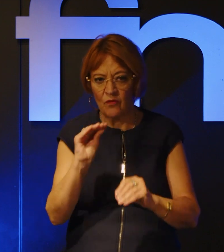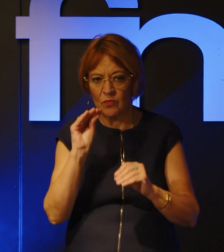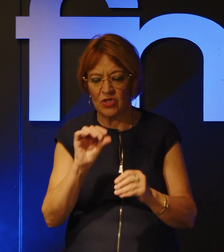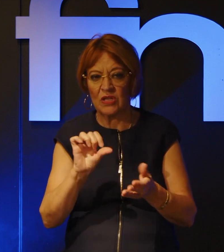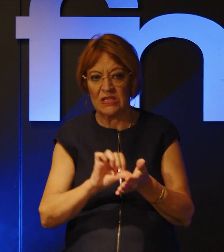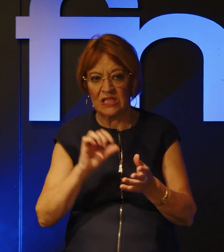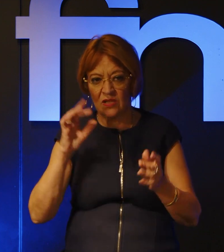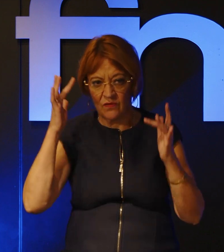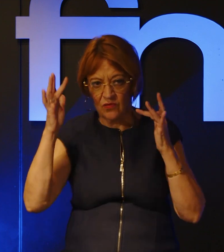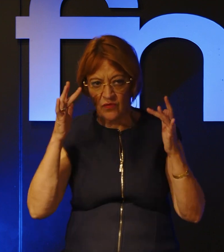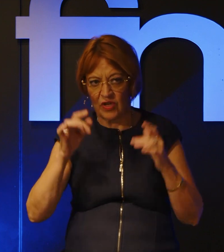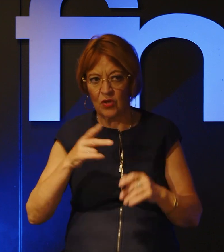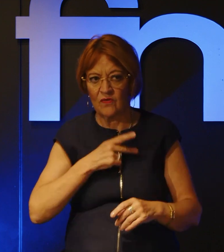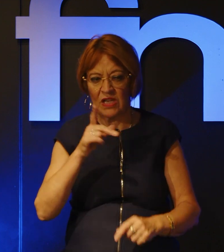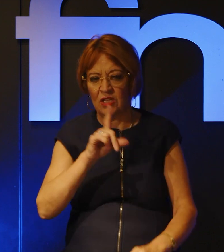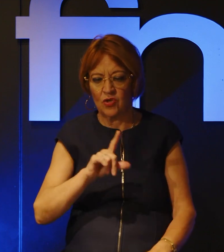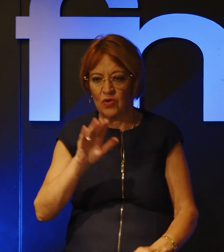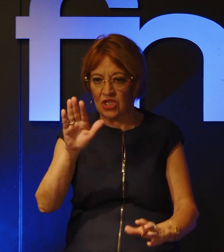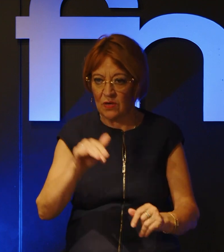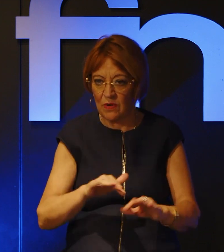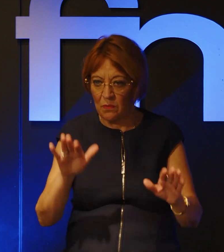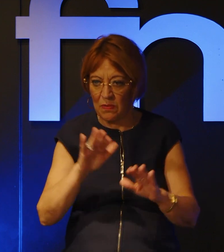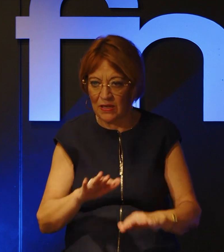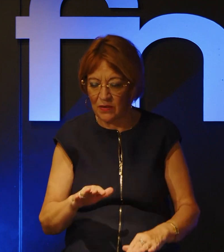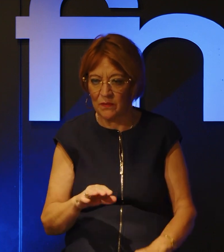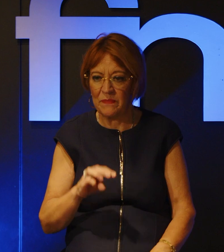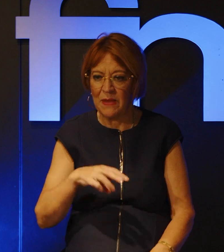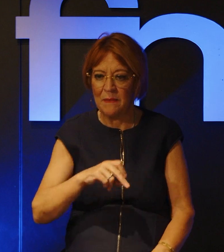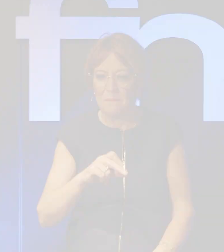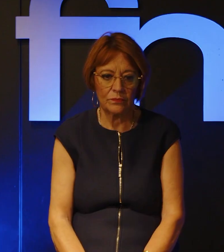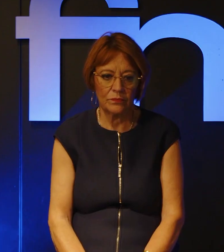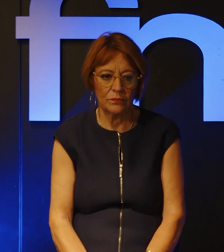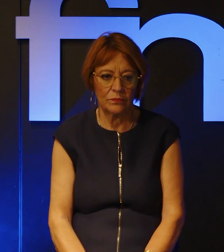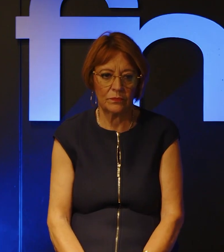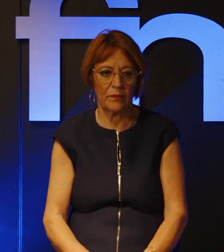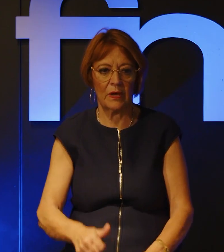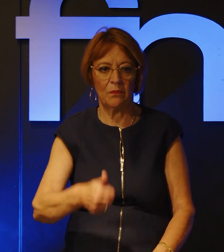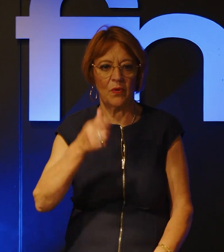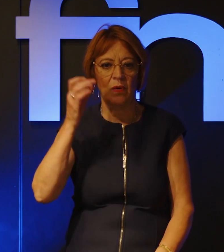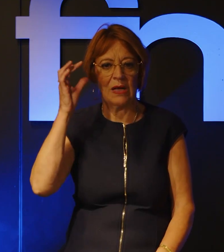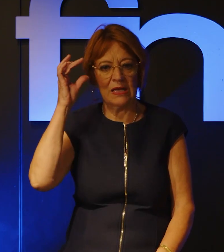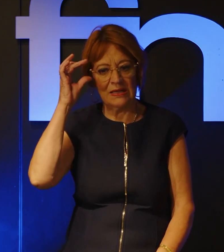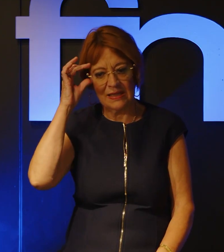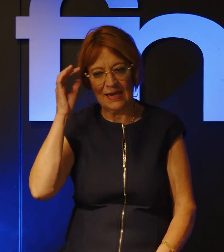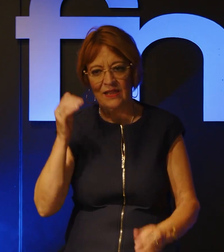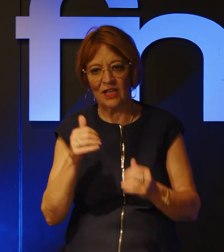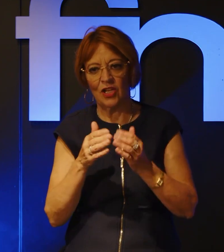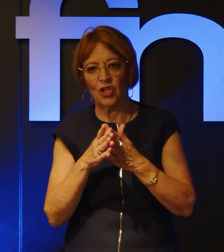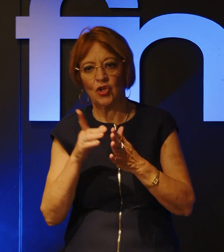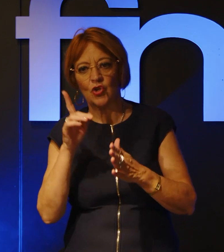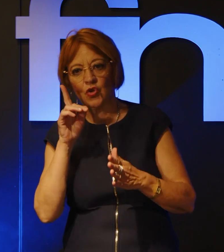centro da filosofia da Universidade de Lisboa chamamos ao palco Maribel Mendes Sobreira Boa tarde a todos todas e